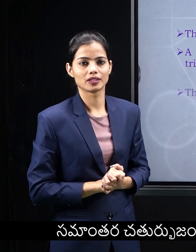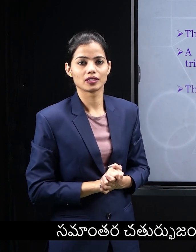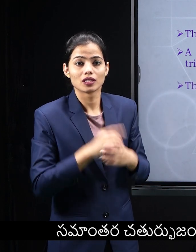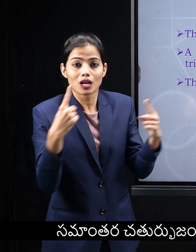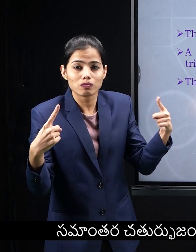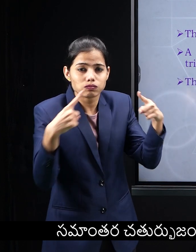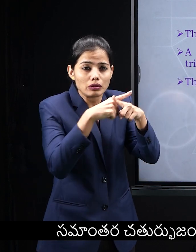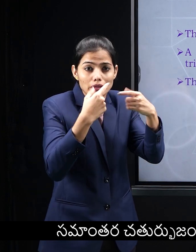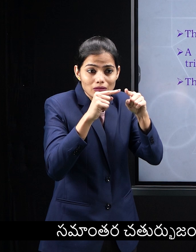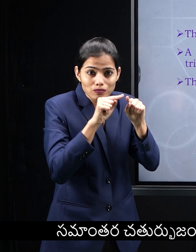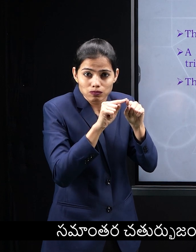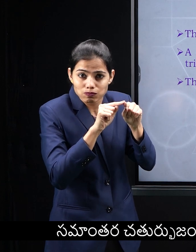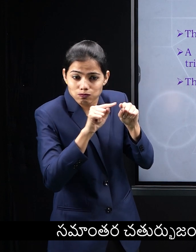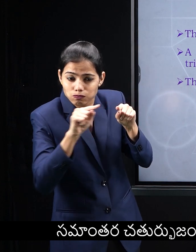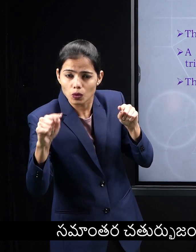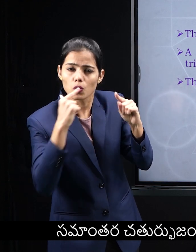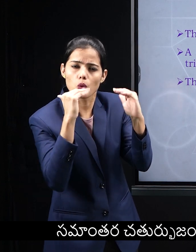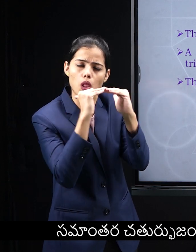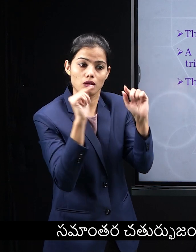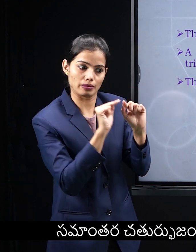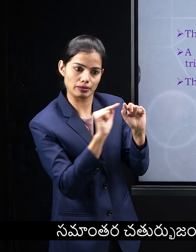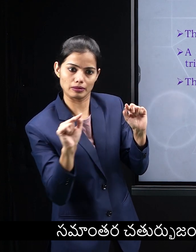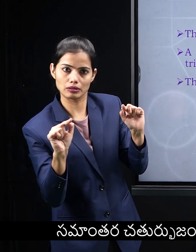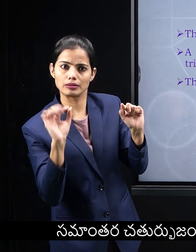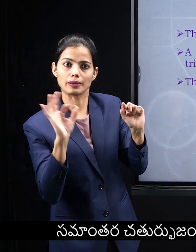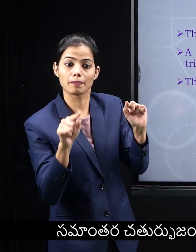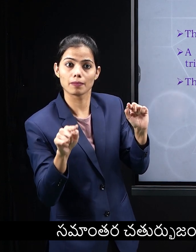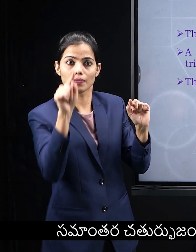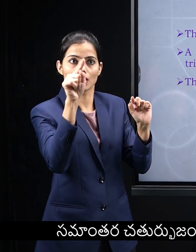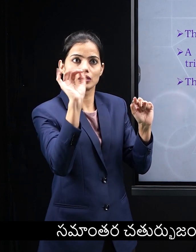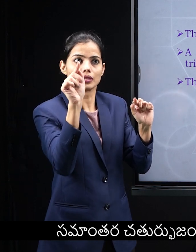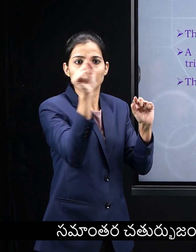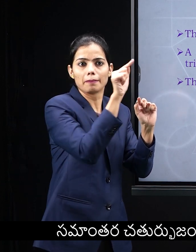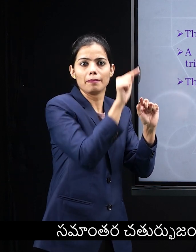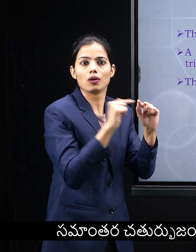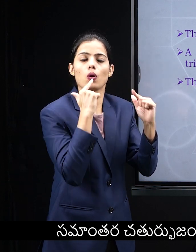సమాంతర చతుర్భుజం యొక్క వ్యతిరేక భుజాలు సమానంగా ఉంటాయి.